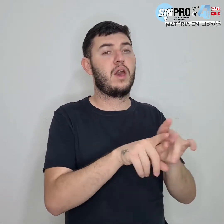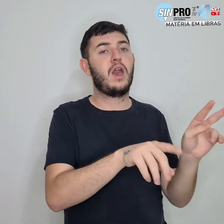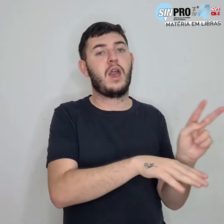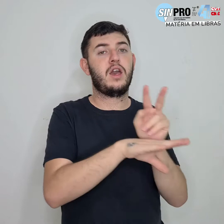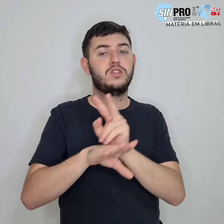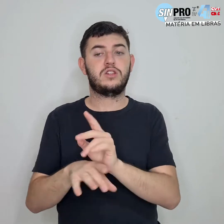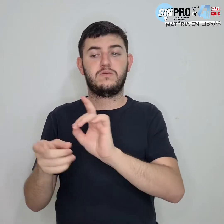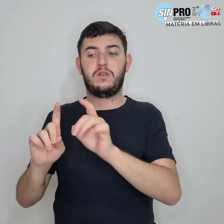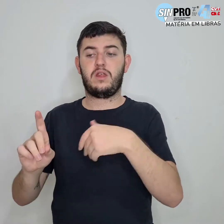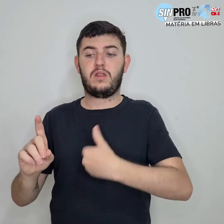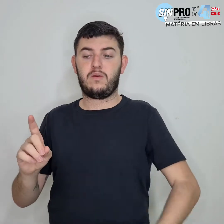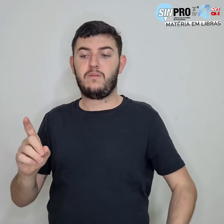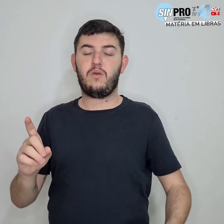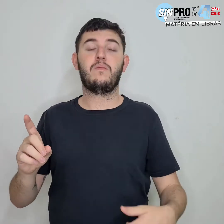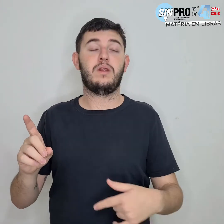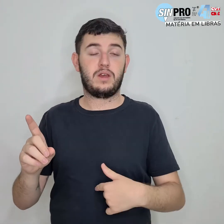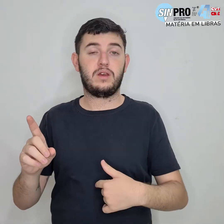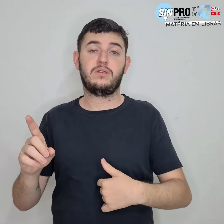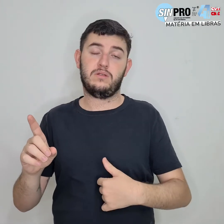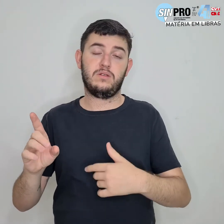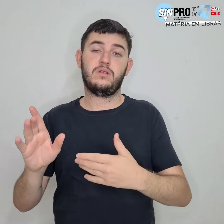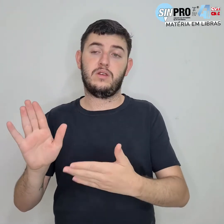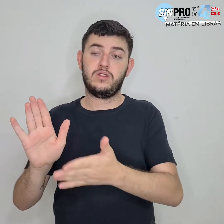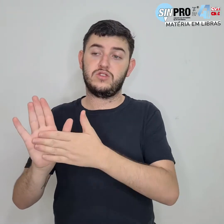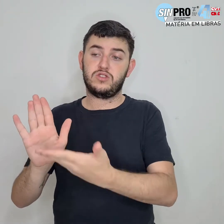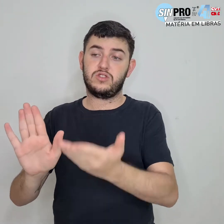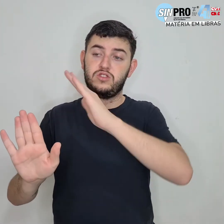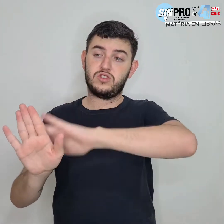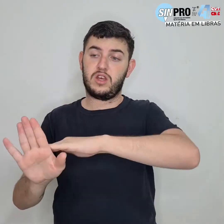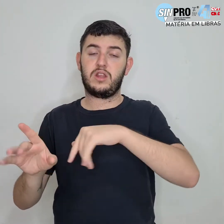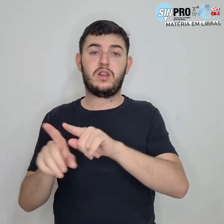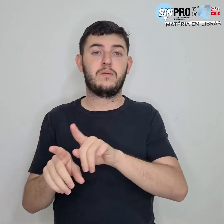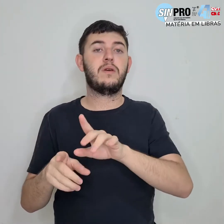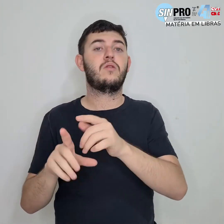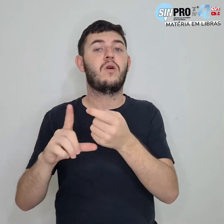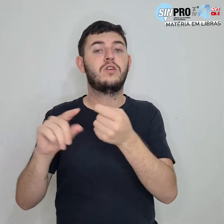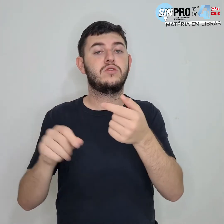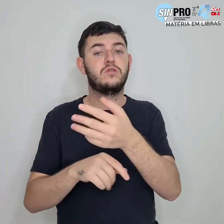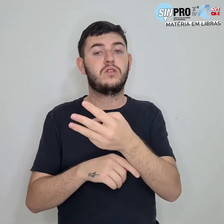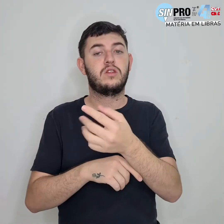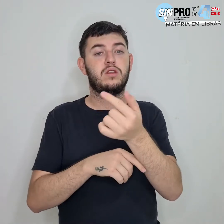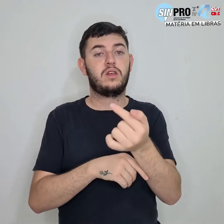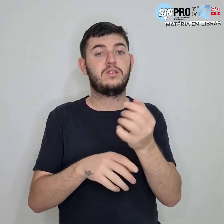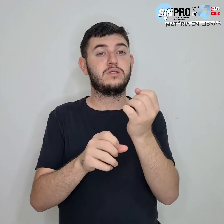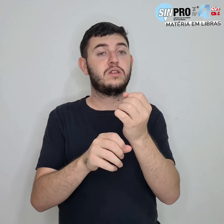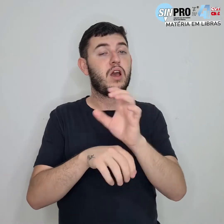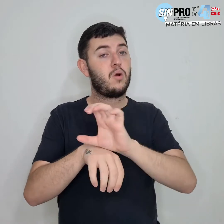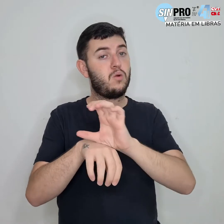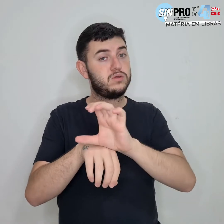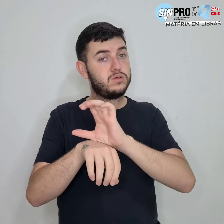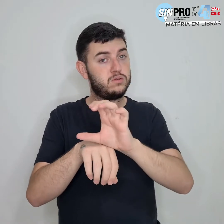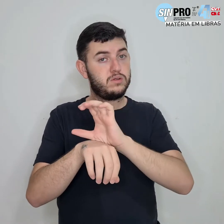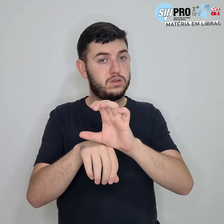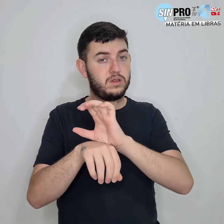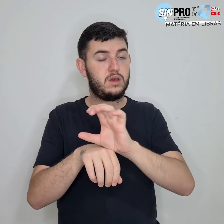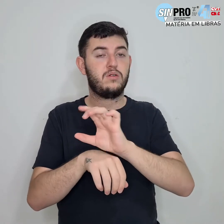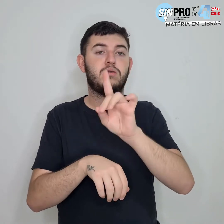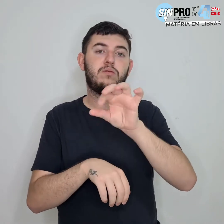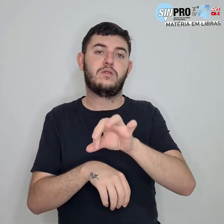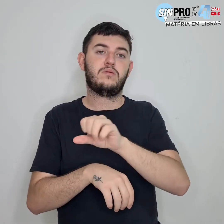segundo o artigo 37 da atual Constituição Federal. Trata-se de um contrato de experiência, um período em que o